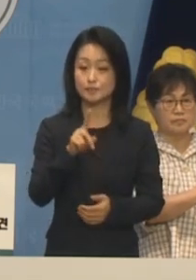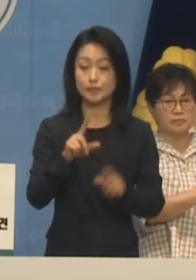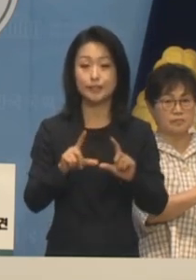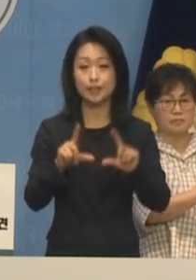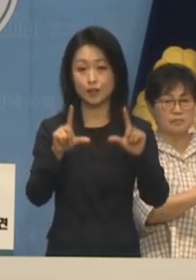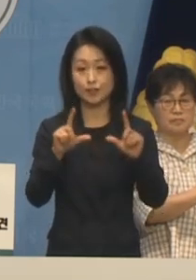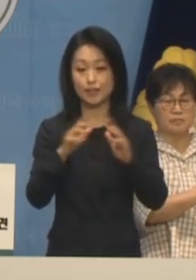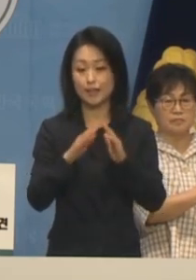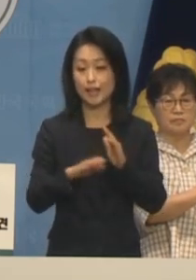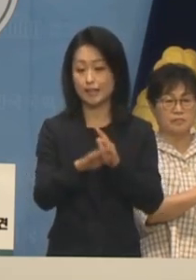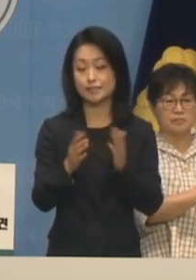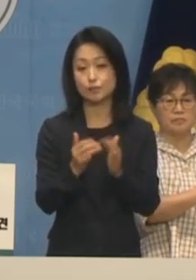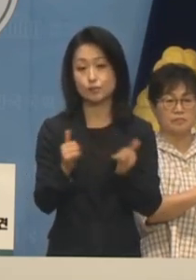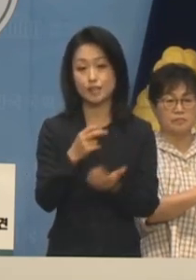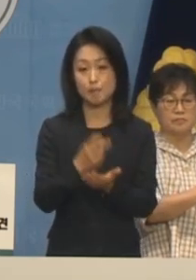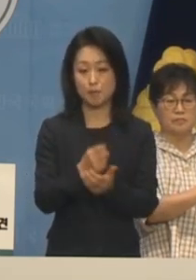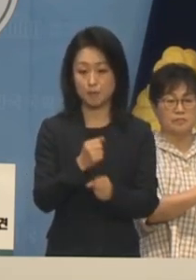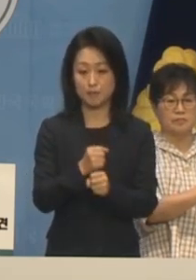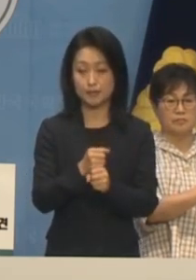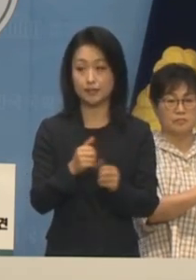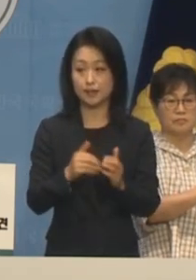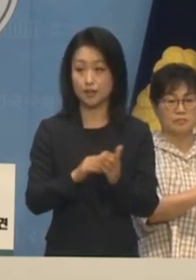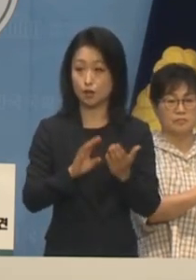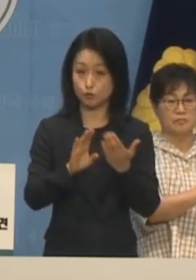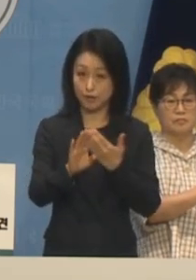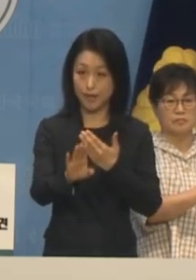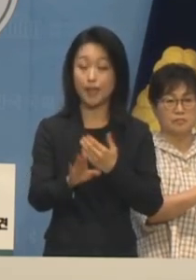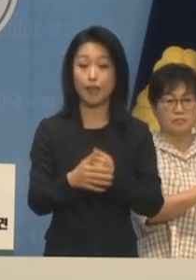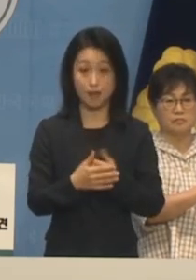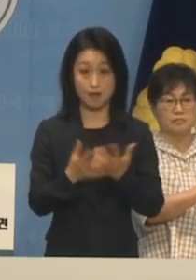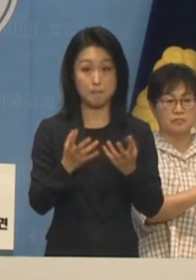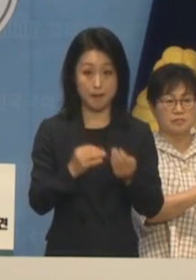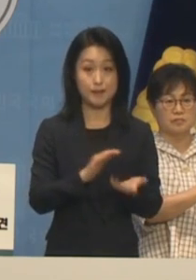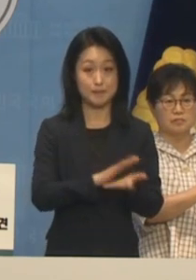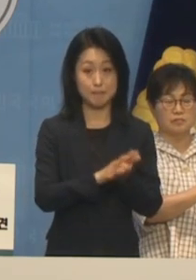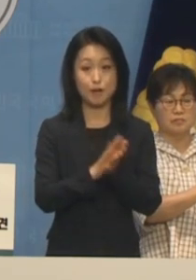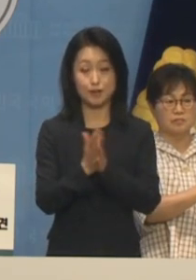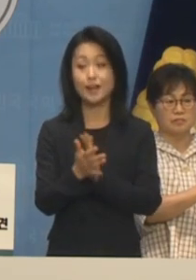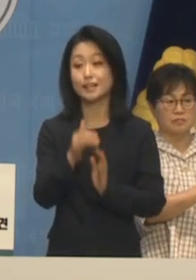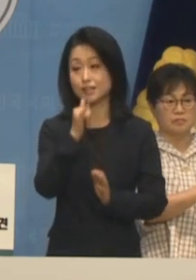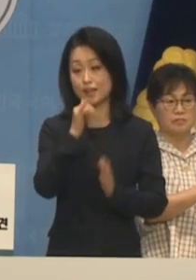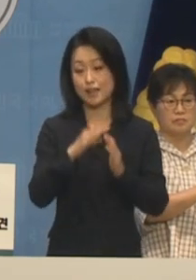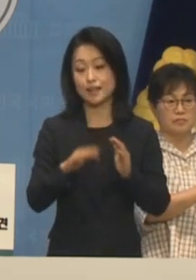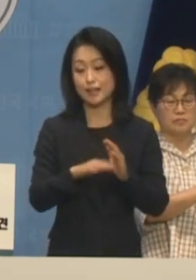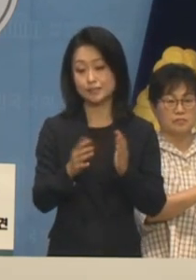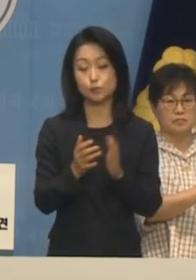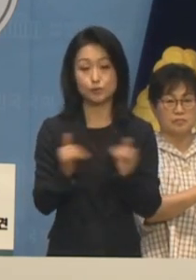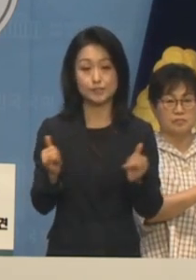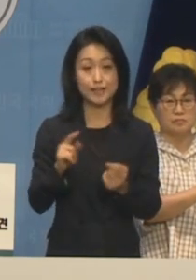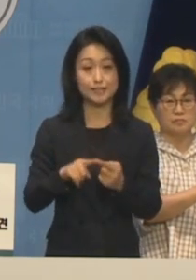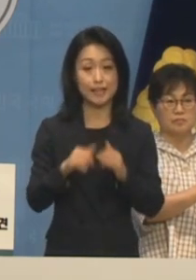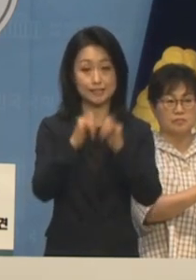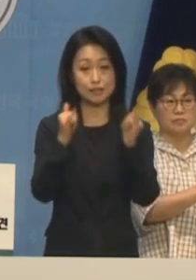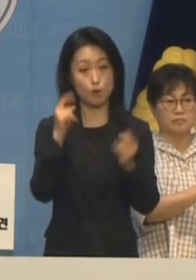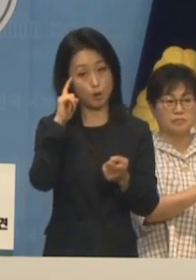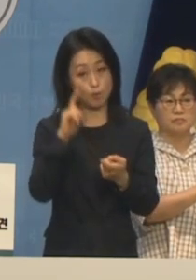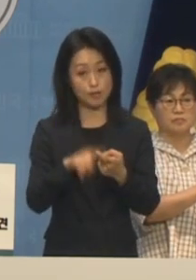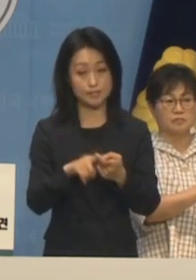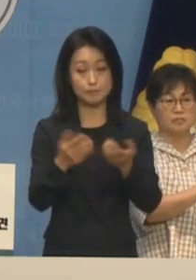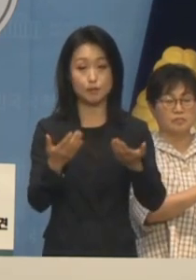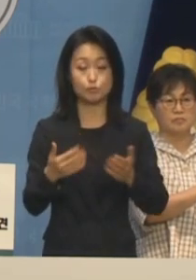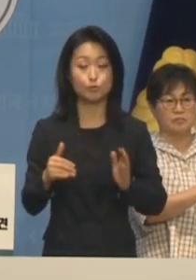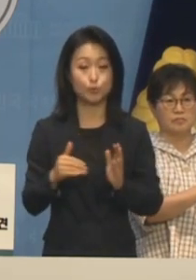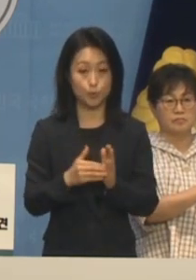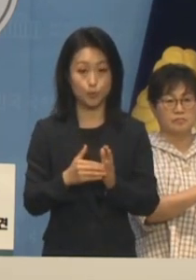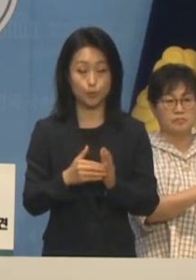2021년 가사근로자법이 제정된 이후 안팎의 상황은 많이 바뀌었습니다. 가사노동자에 대한 사회적 관심도 많이